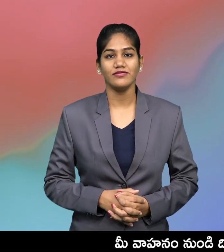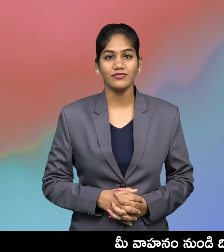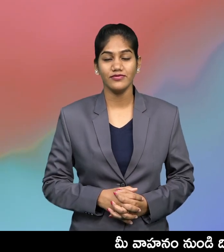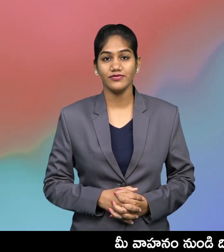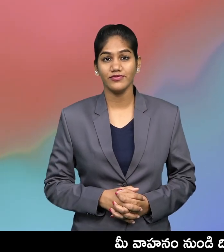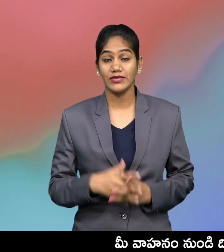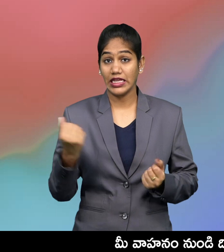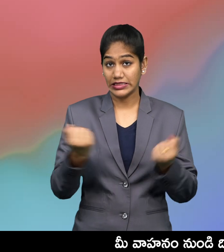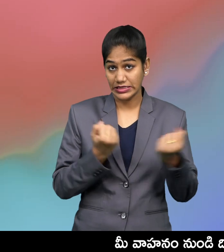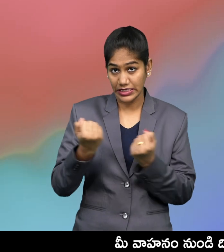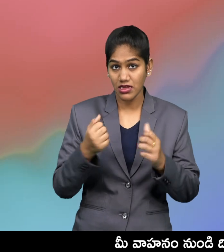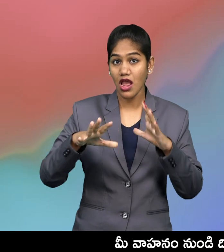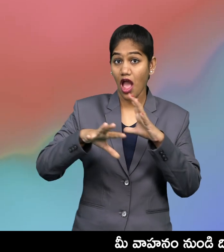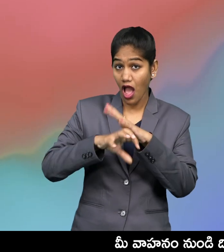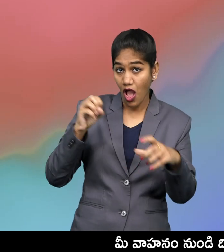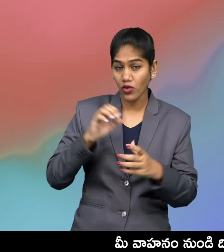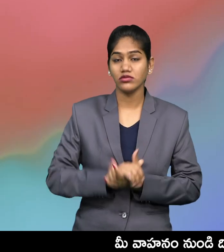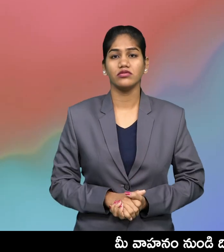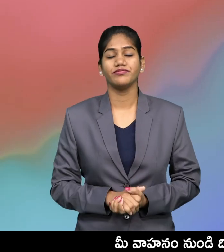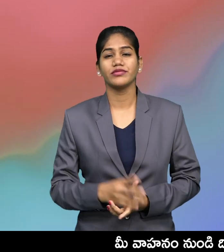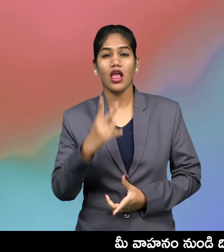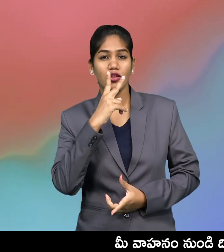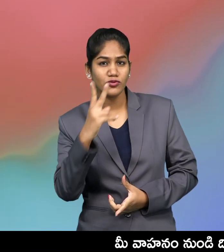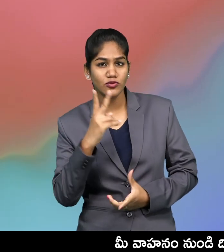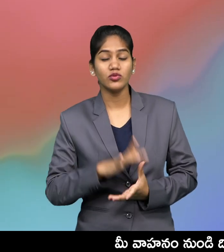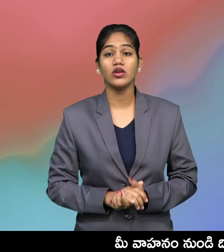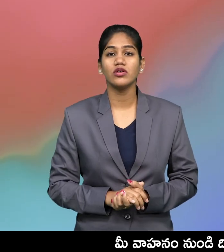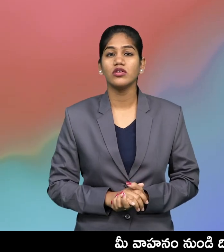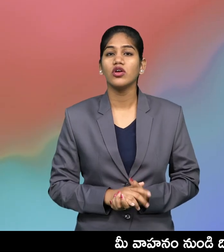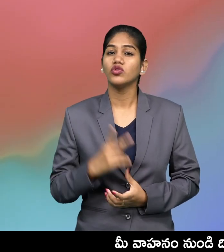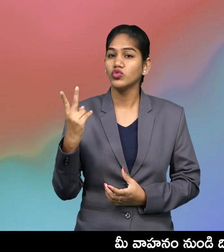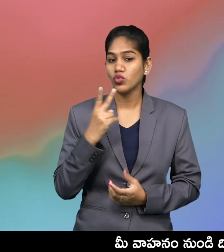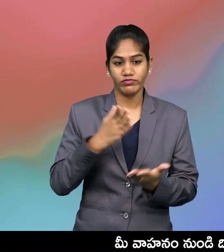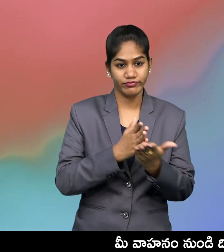మీ వాహనం నుండి దిగి ట్రాక్ దాటడానికి ముందు రెండు వైపులా చూడండి.